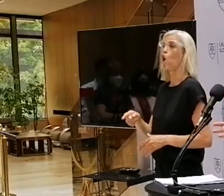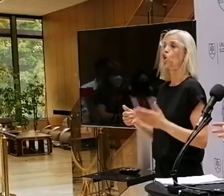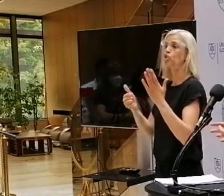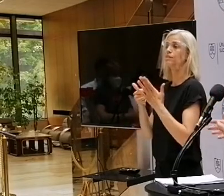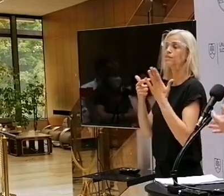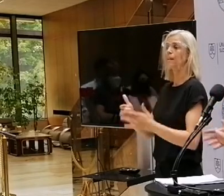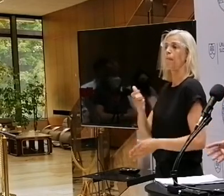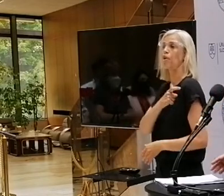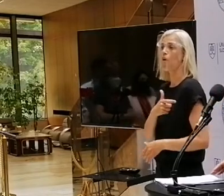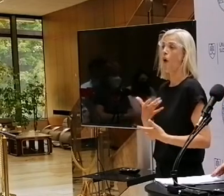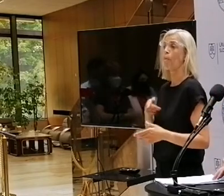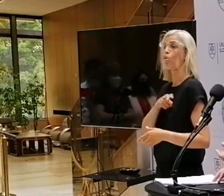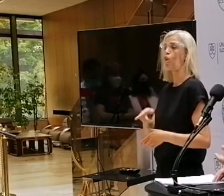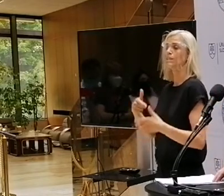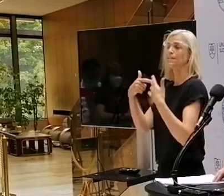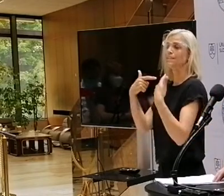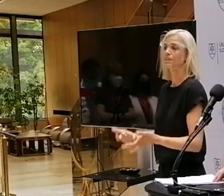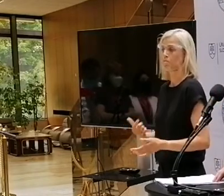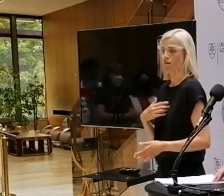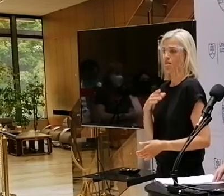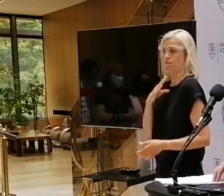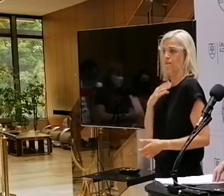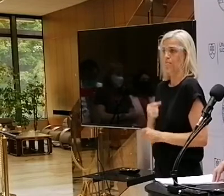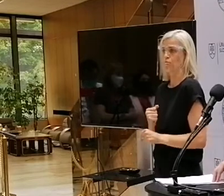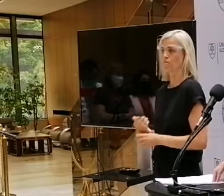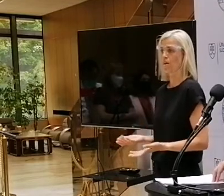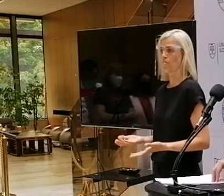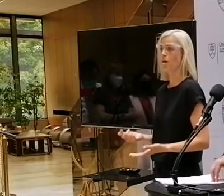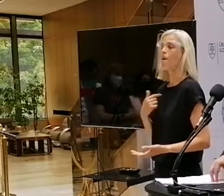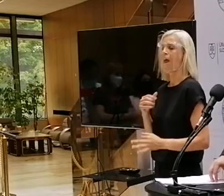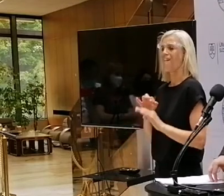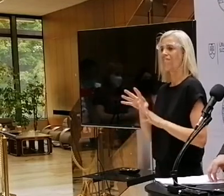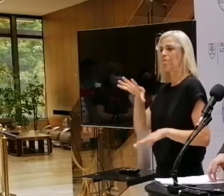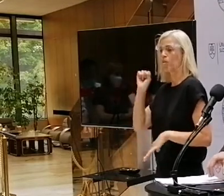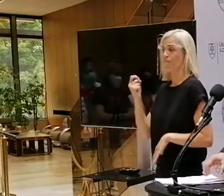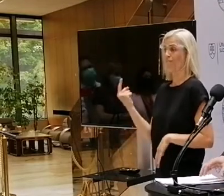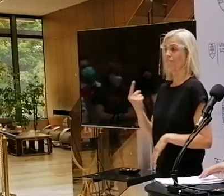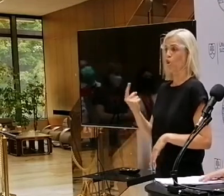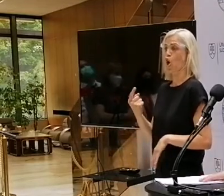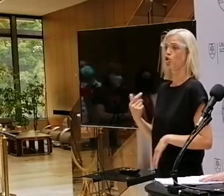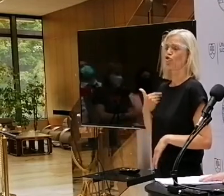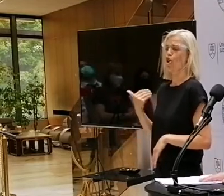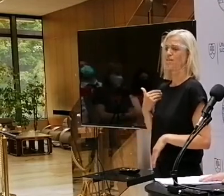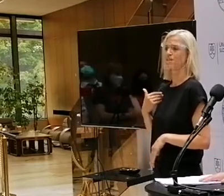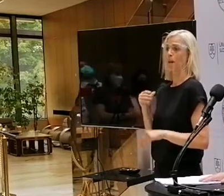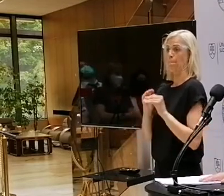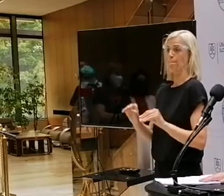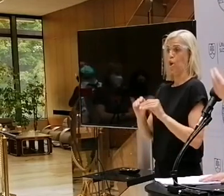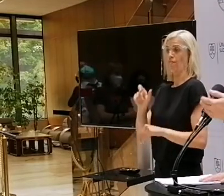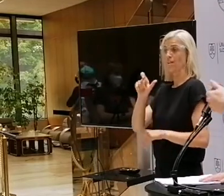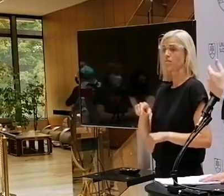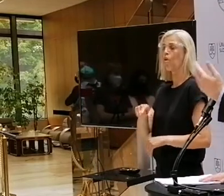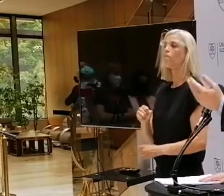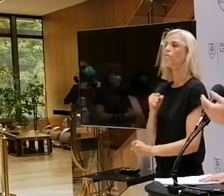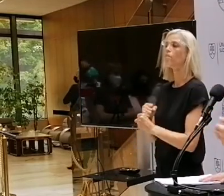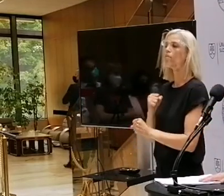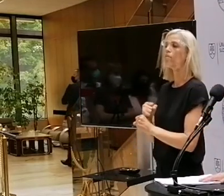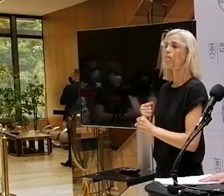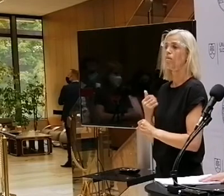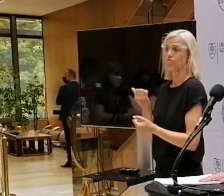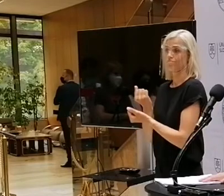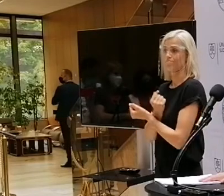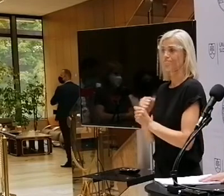67 rokov alebo do 70, to tak nemôže byť. Ja dokážem pochopiť, že vysokoškolský pán profesor, ktorý pracuje po